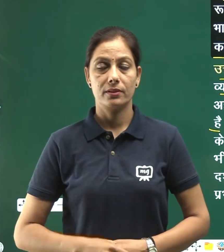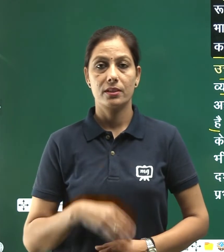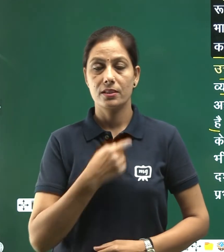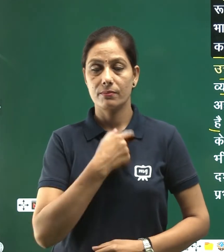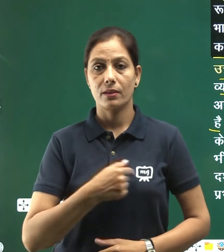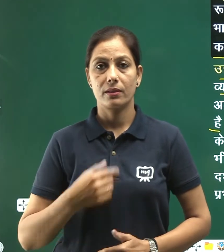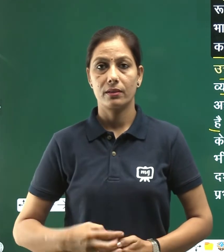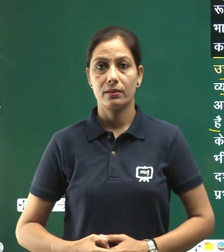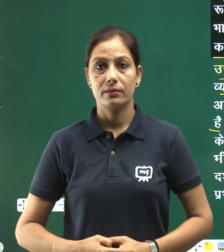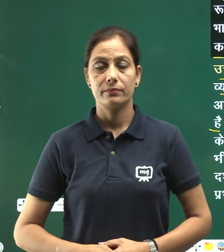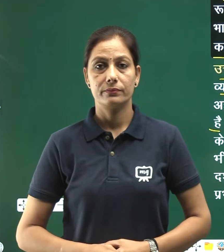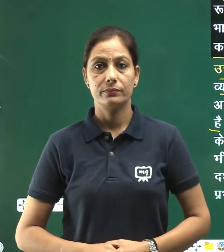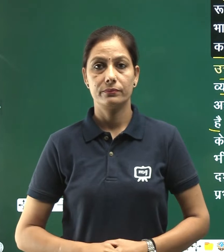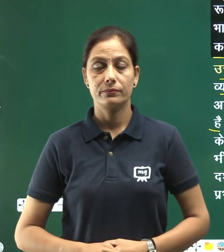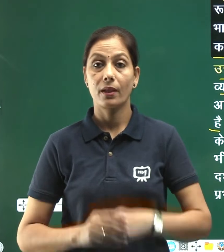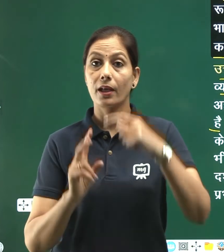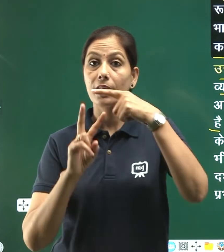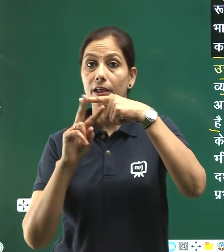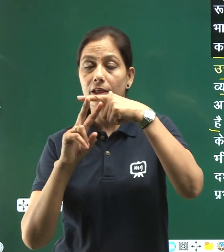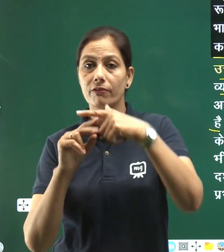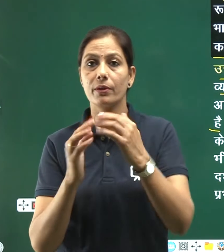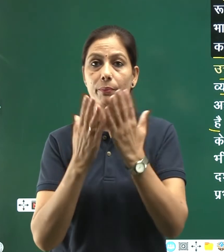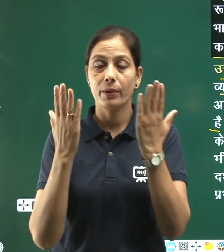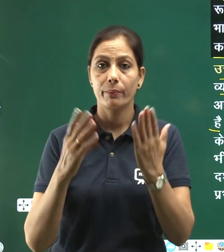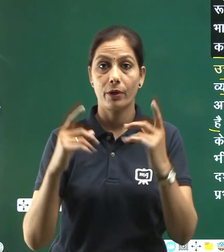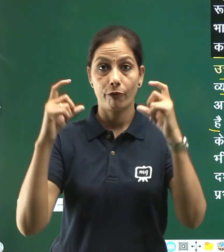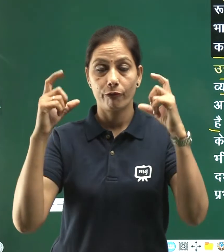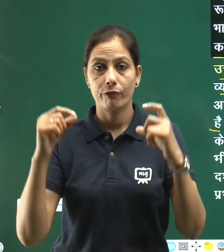इसमें मीडिया कर्मी का